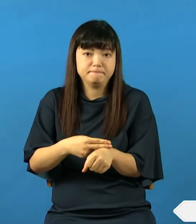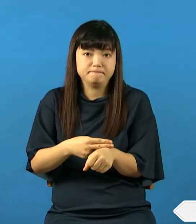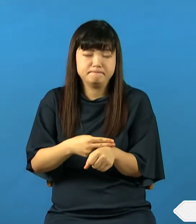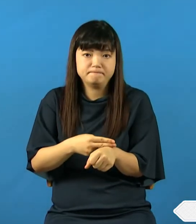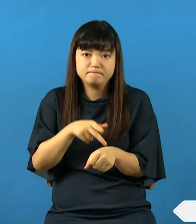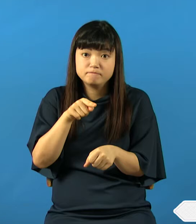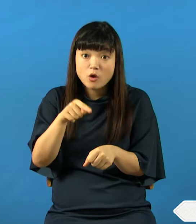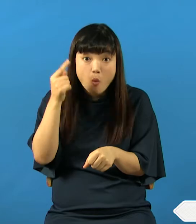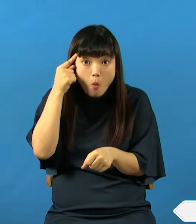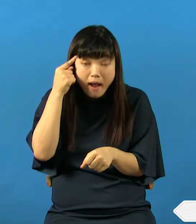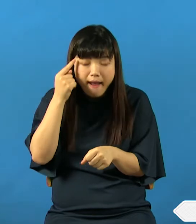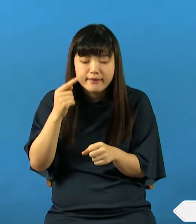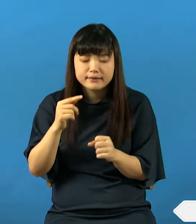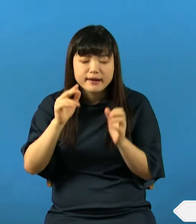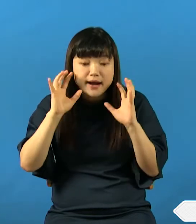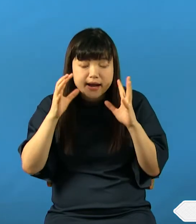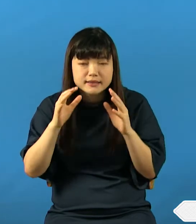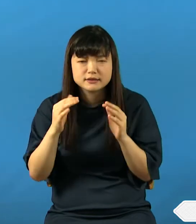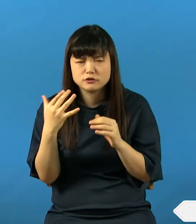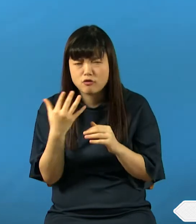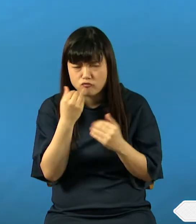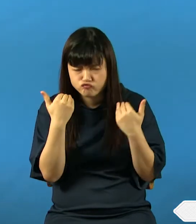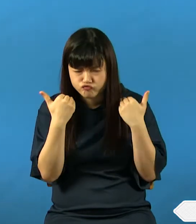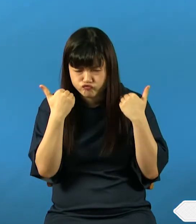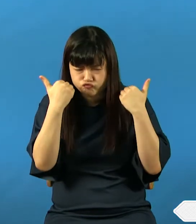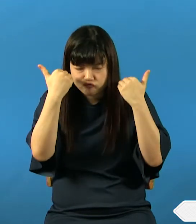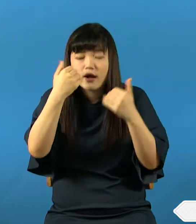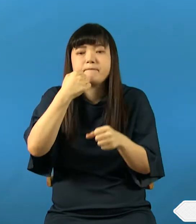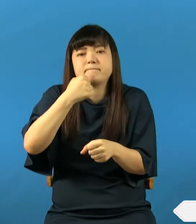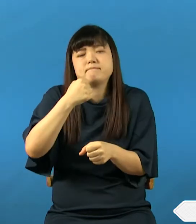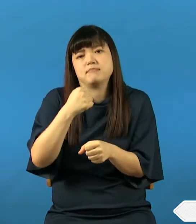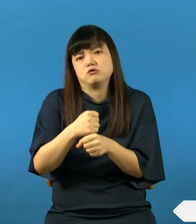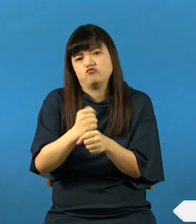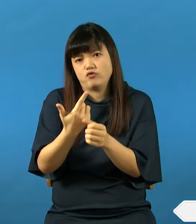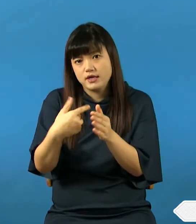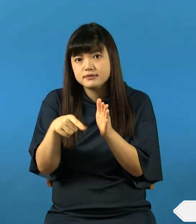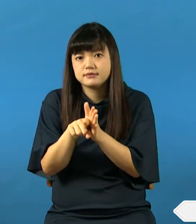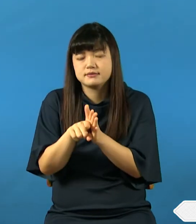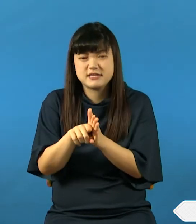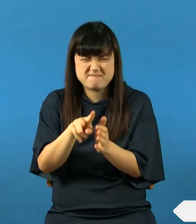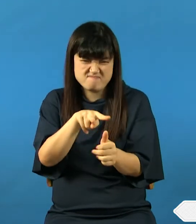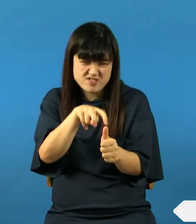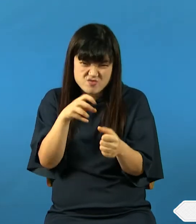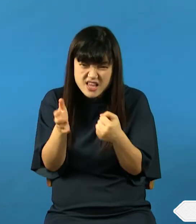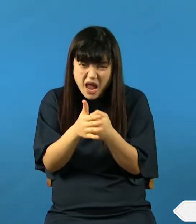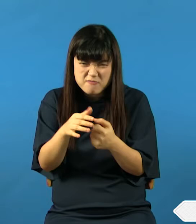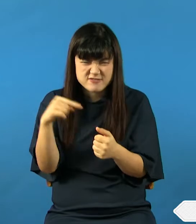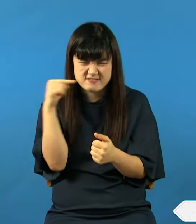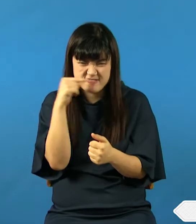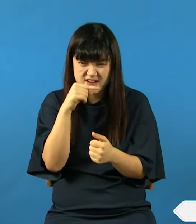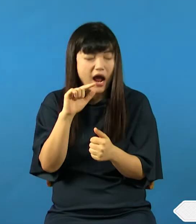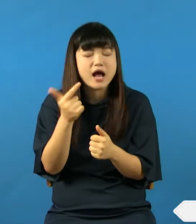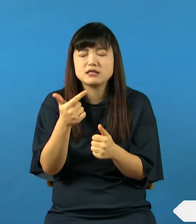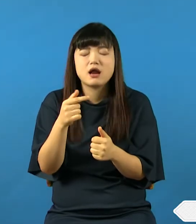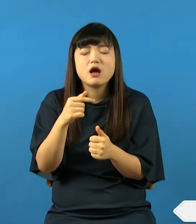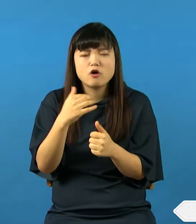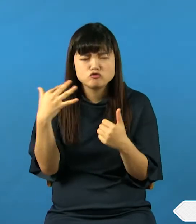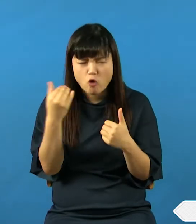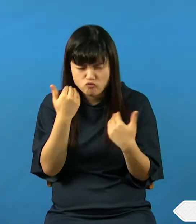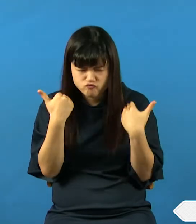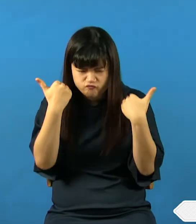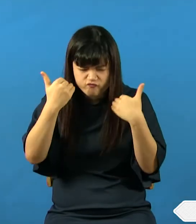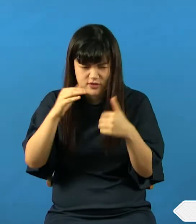하는데 그것은 그 아이를 성숙한 인간으로 만들기 위해서입니다. 아이가 미워서가 아니라